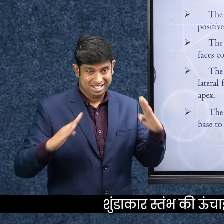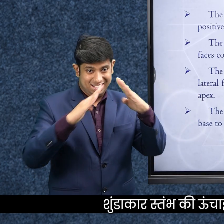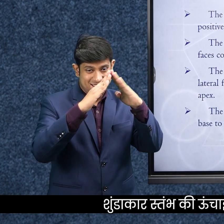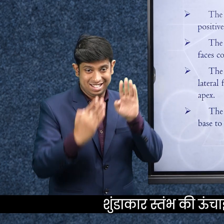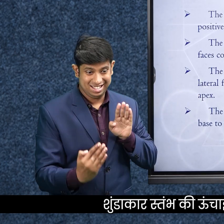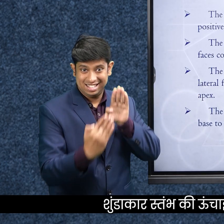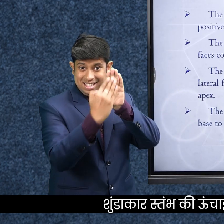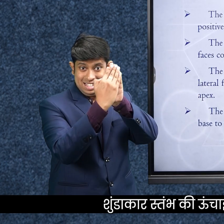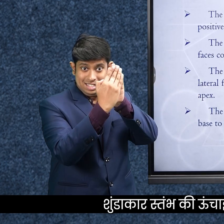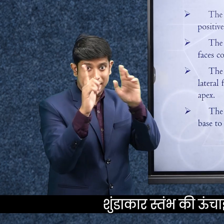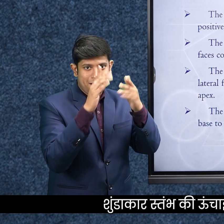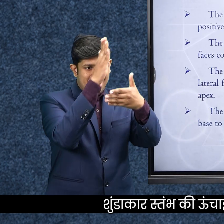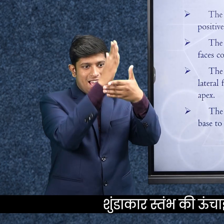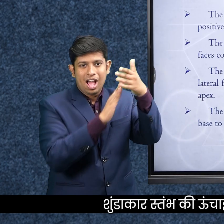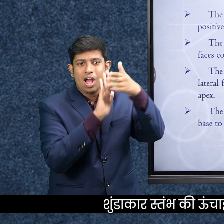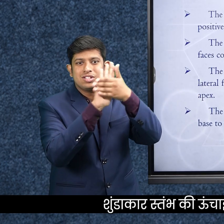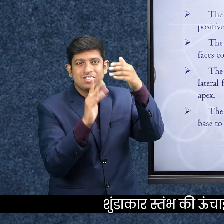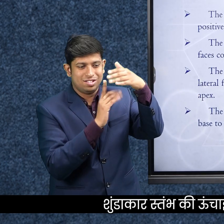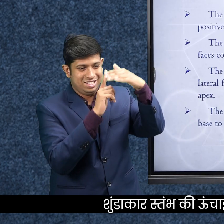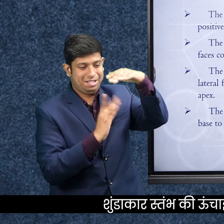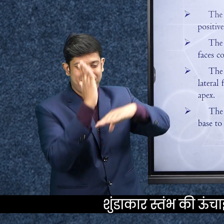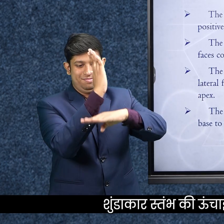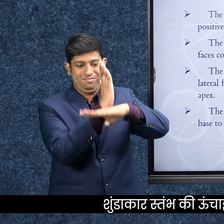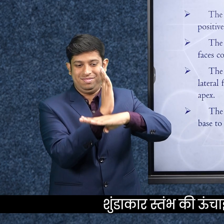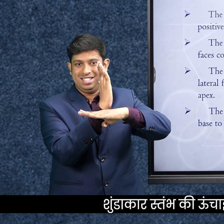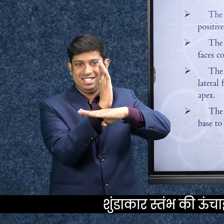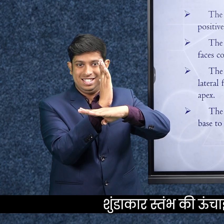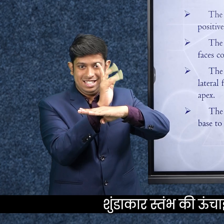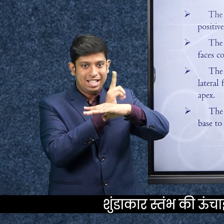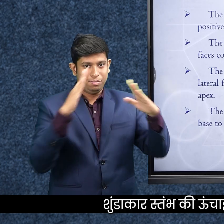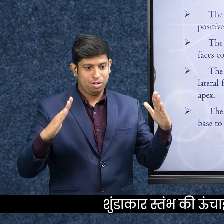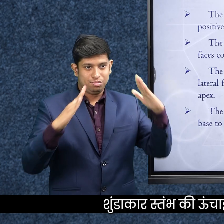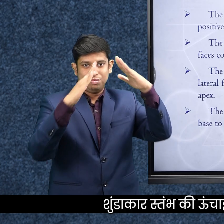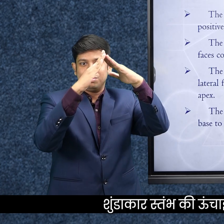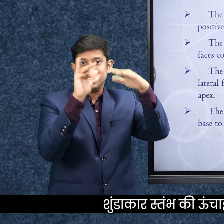शुंडाकार स्तंभ की ऊंचाई आधार से शीर्ष तक लंबवत दूरी है।